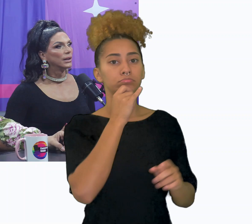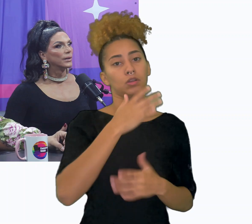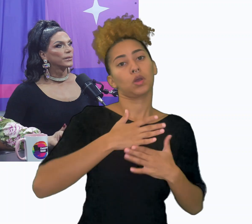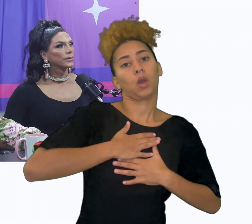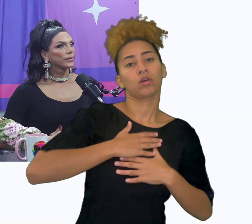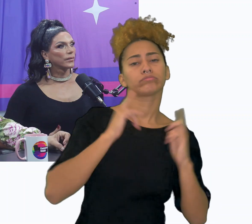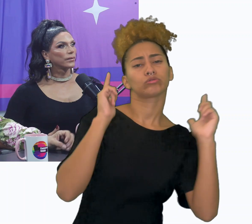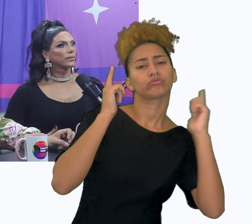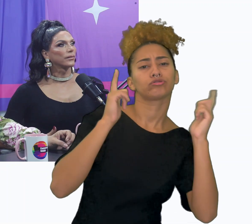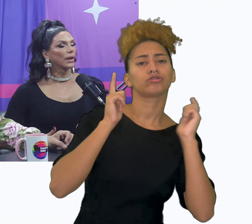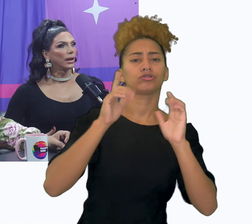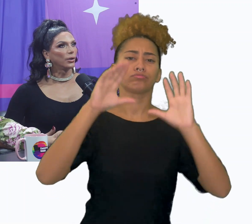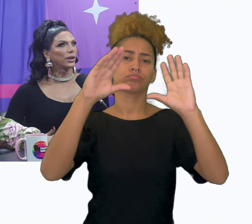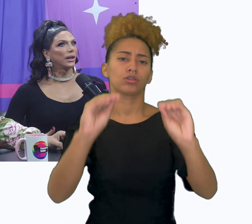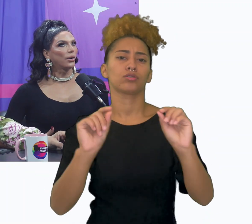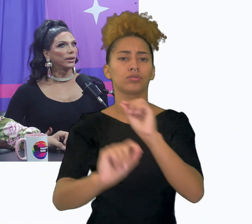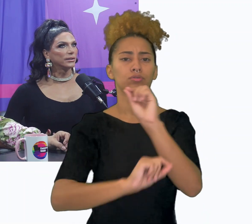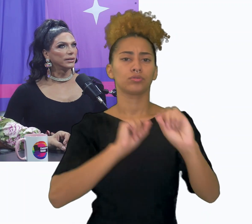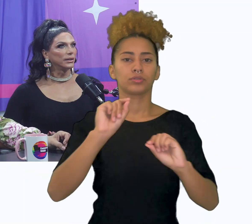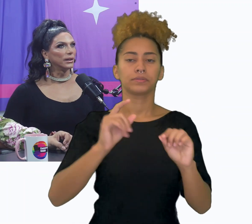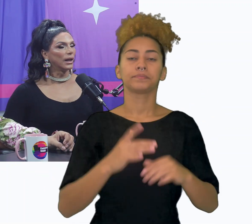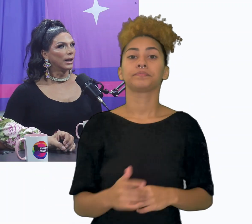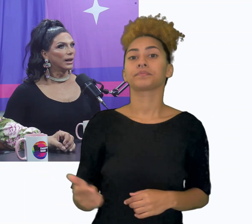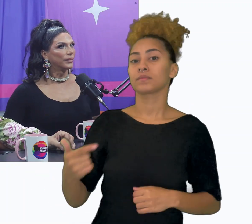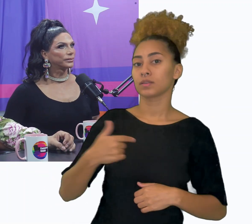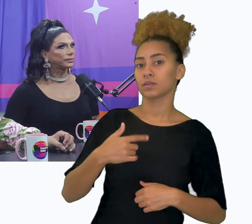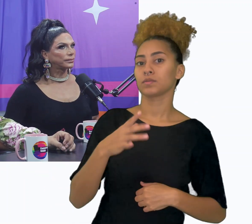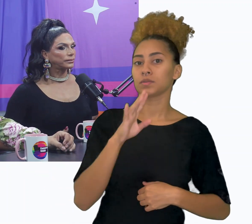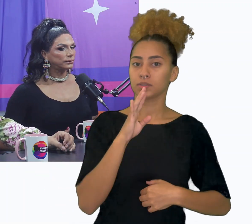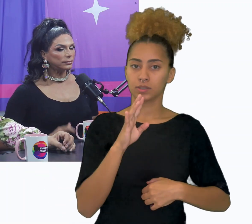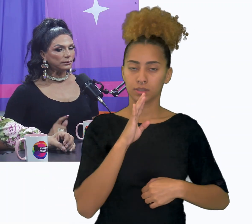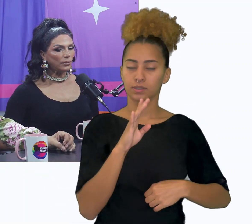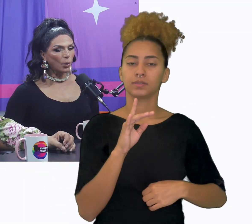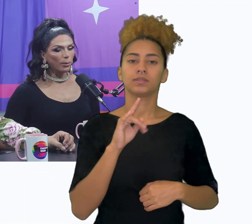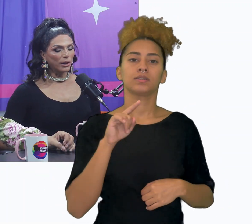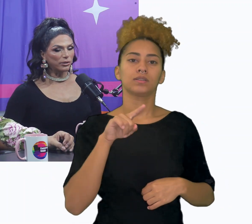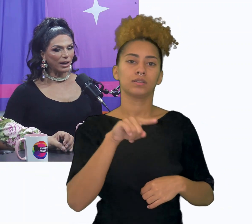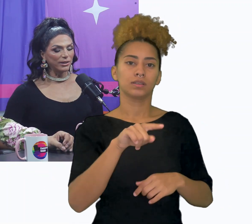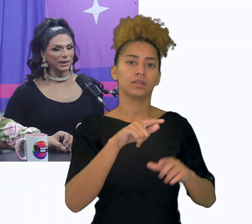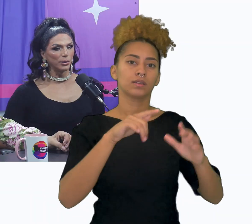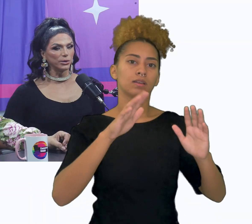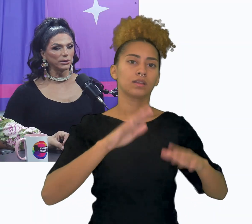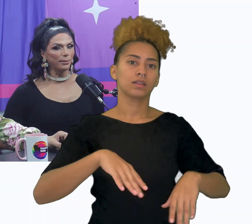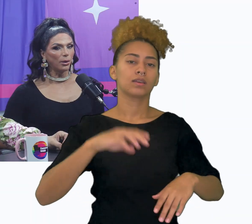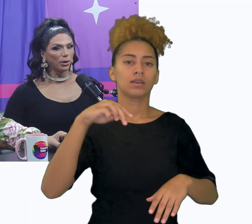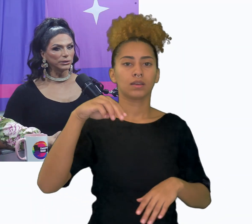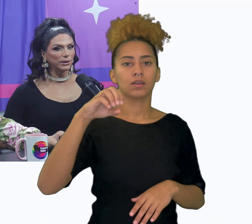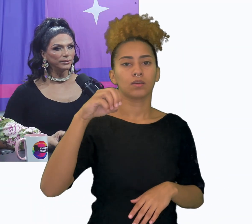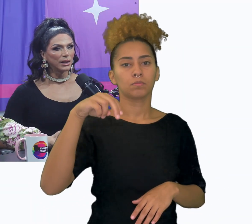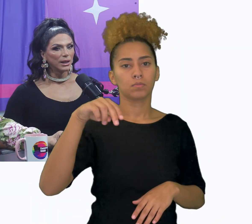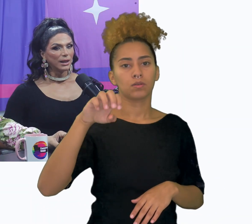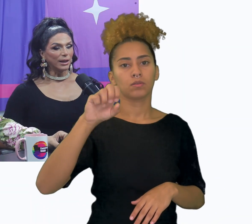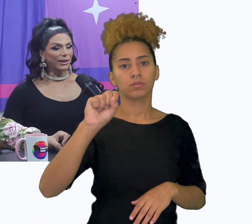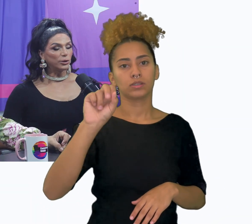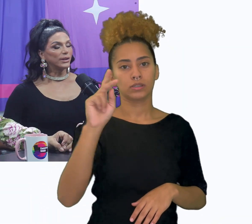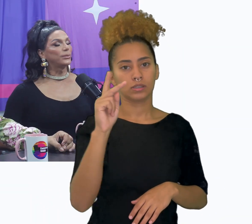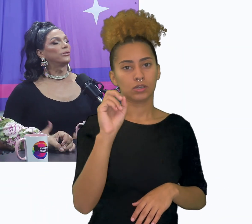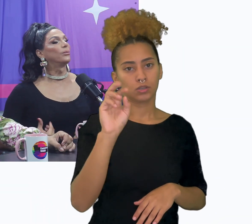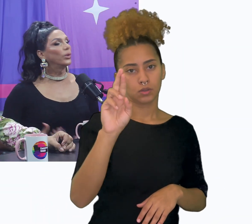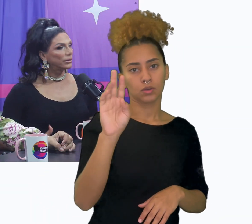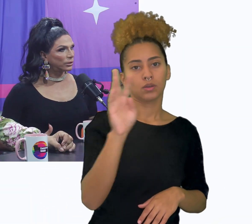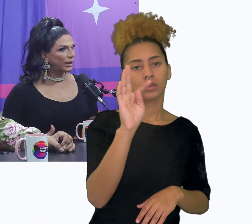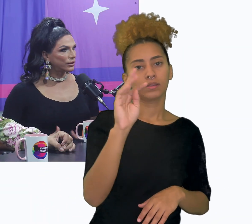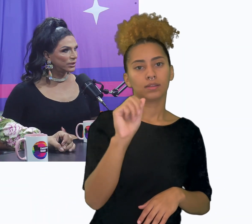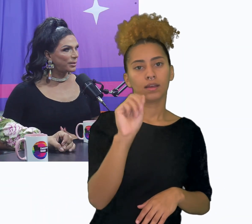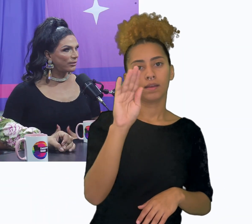vocês gostavam de curtir à noite? Eu cheguei a conhecer uma boate que ficava ali na Monsenhor Tabosa. Na verdade, eu sempre